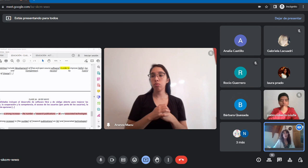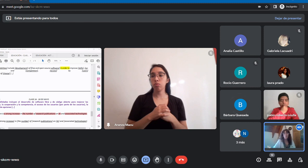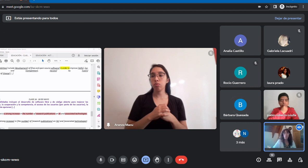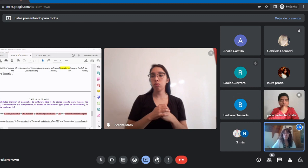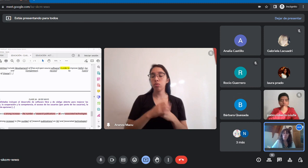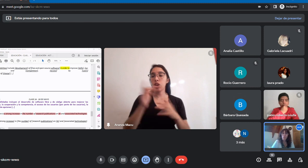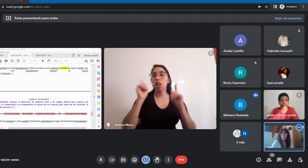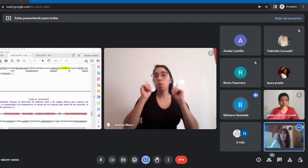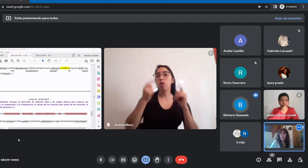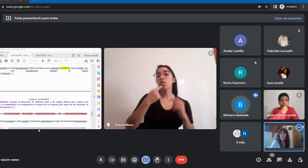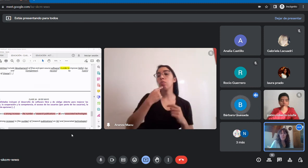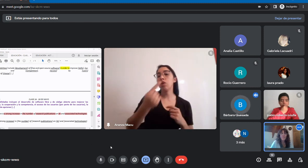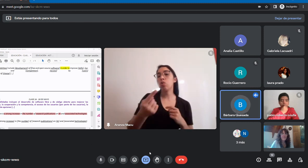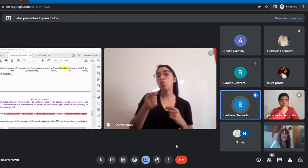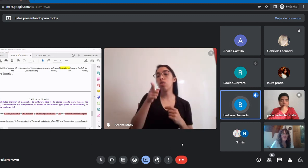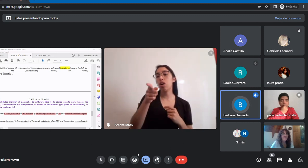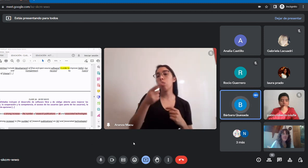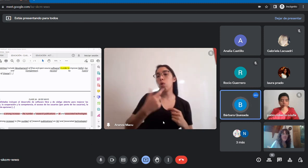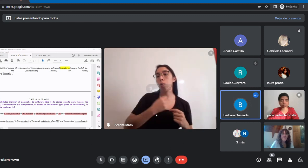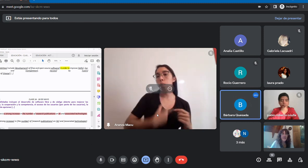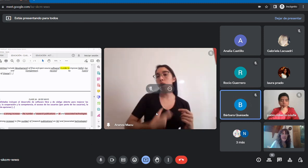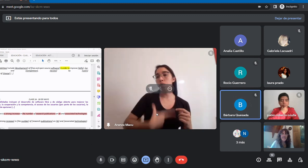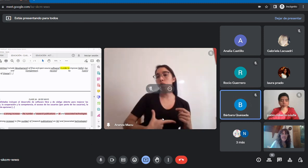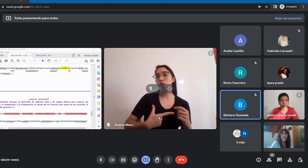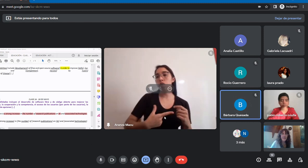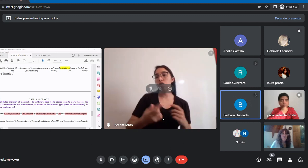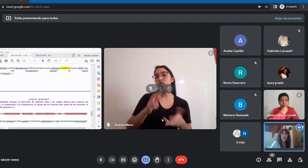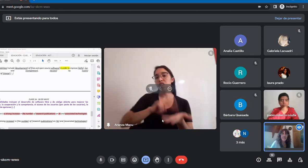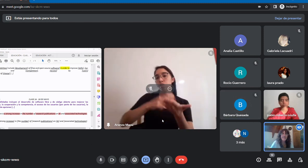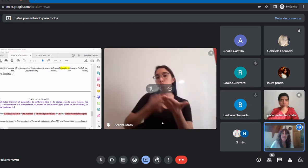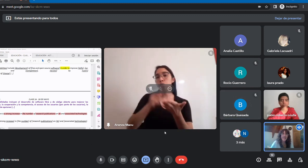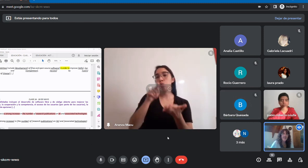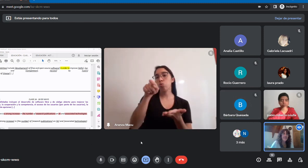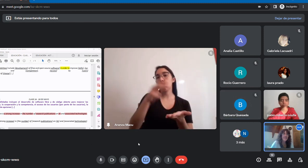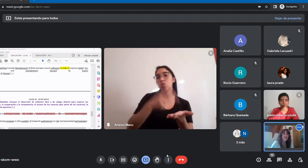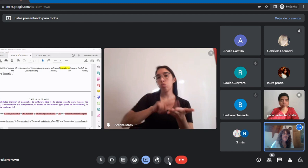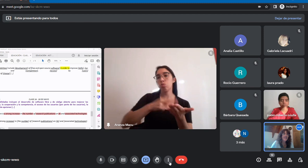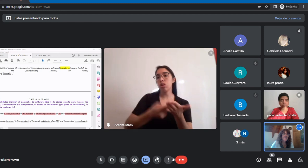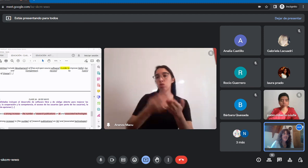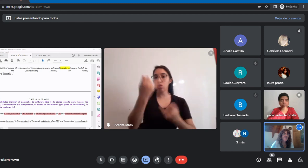volvió. Capaz que no tiene buena conexión. Ahí le está hablando Aranza.